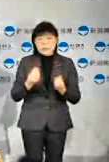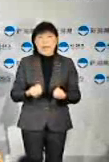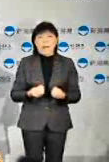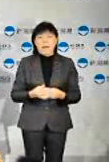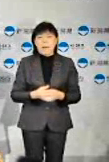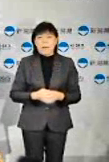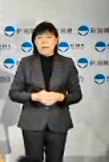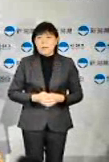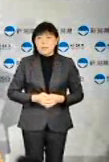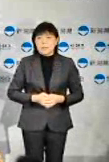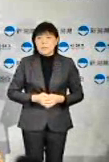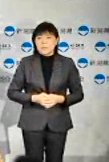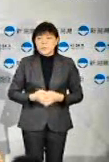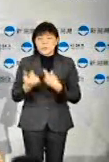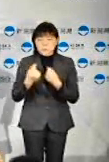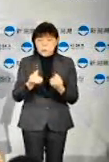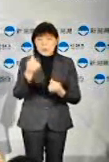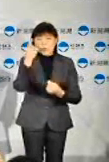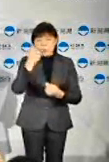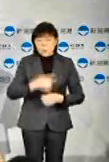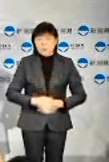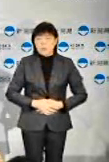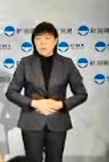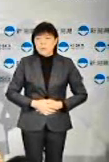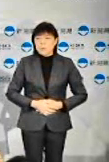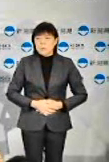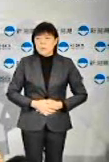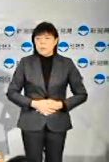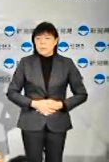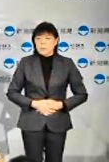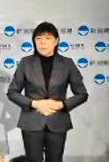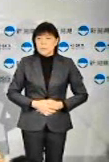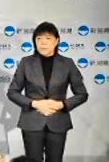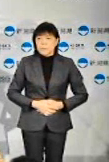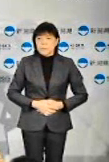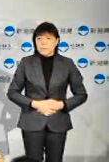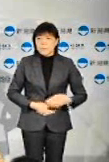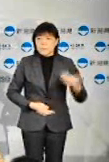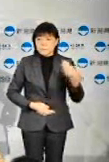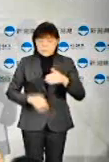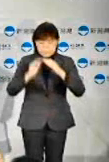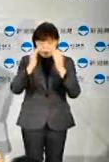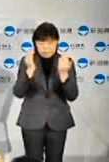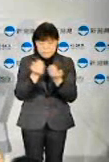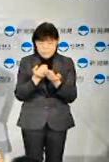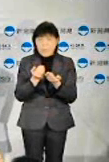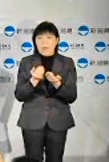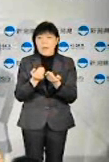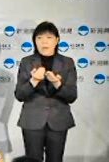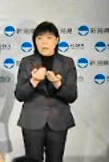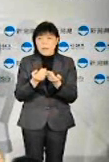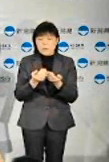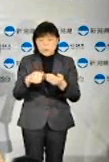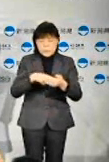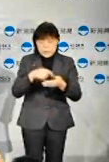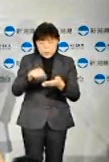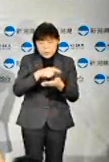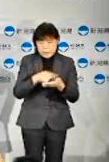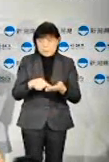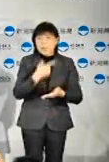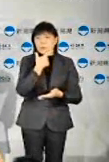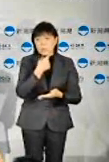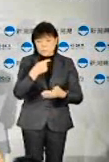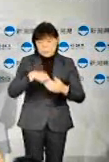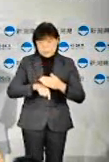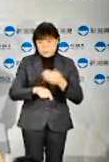ので、うん、あのその通りなんじゃないんでしょうか。 全容解明と再発防止を求めて、 まあ、その文字